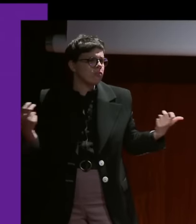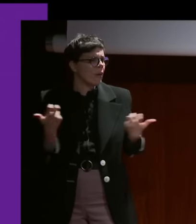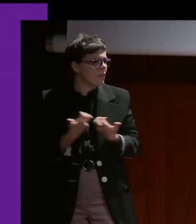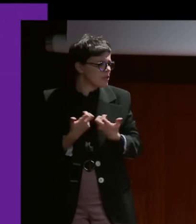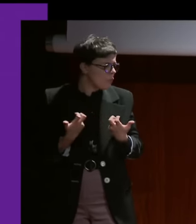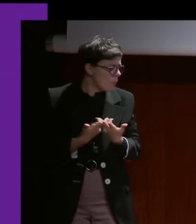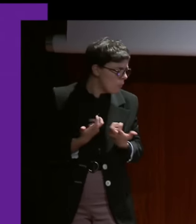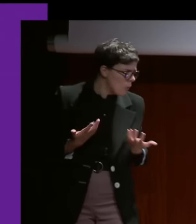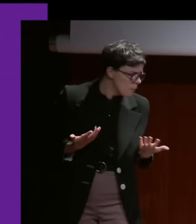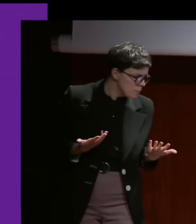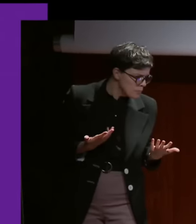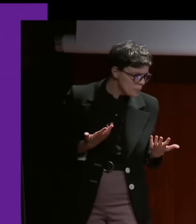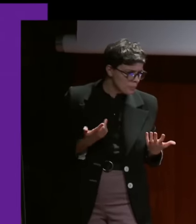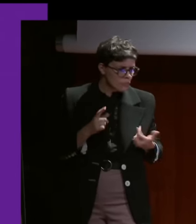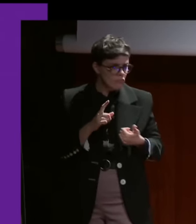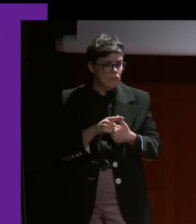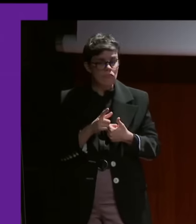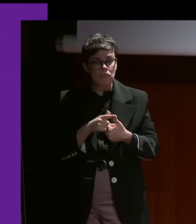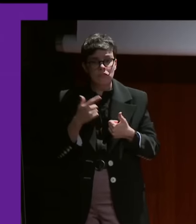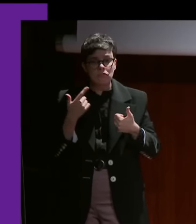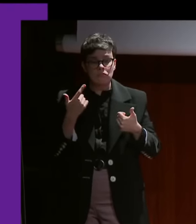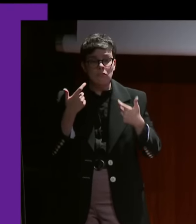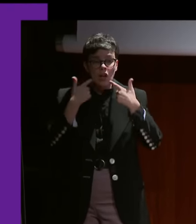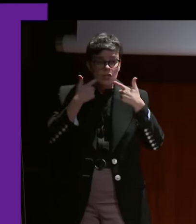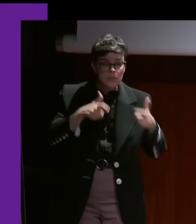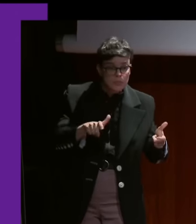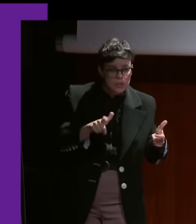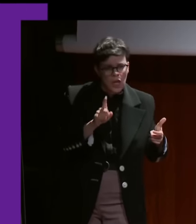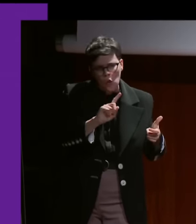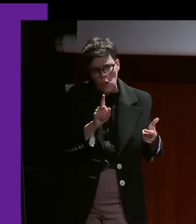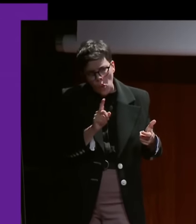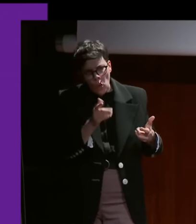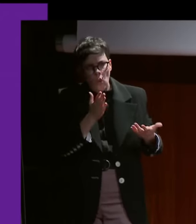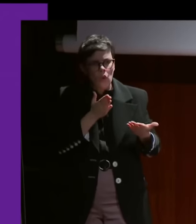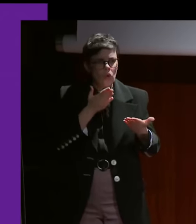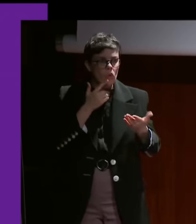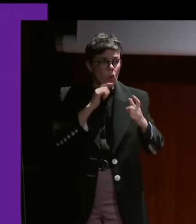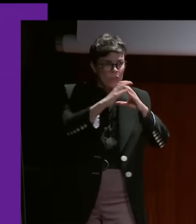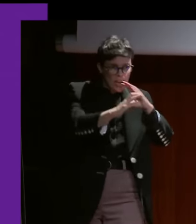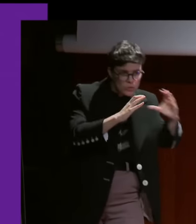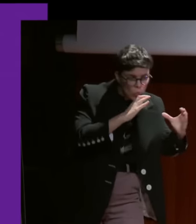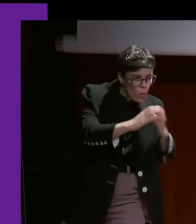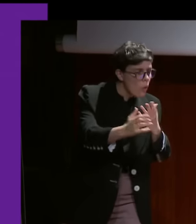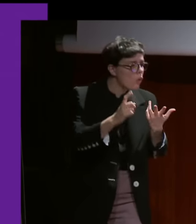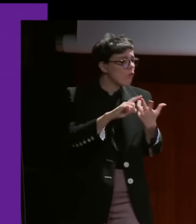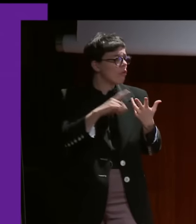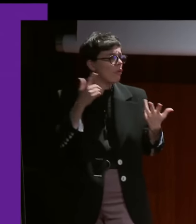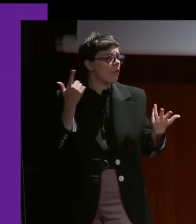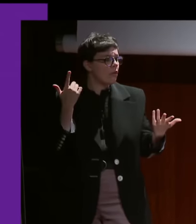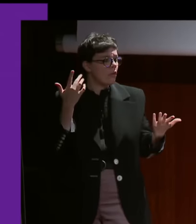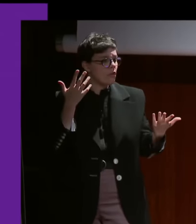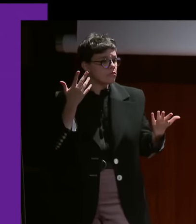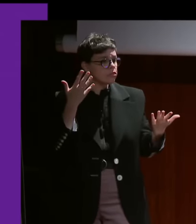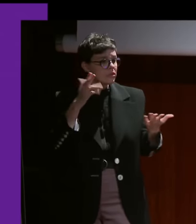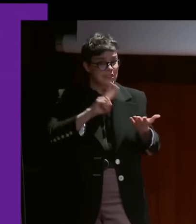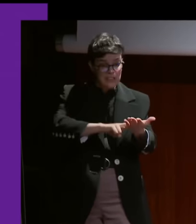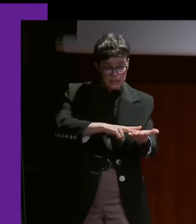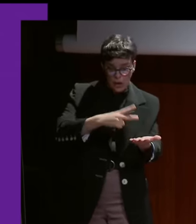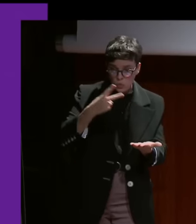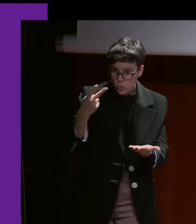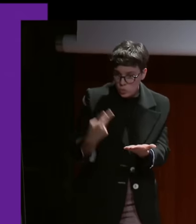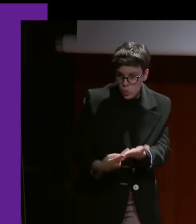culture sourde sur des thématiques très diverses. Alors, l'accessibilité, la